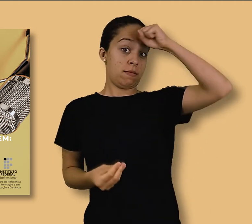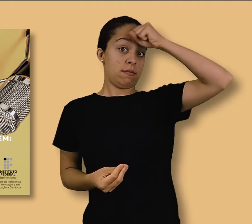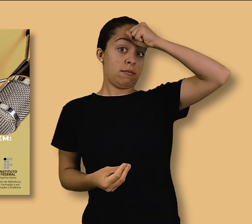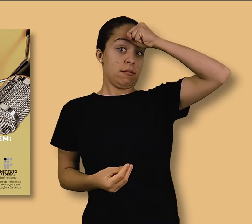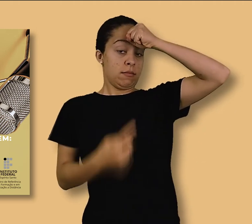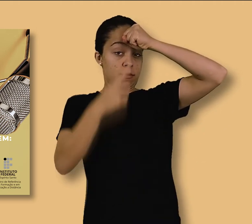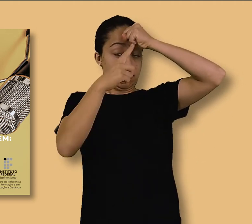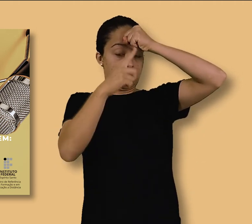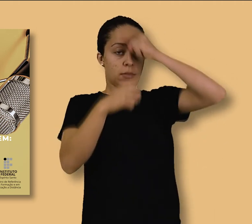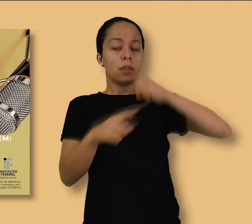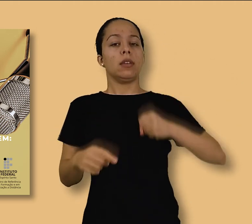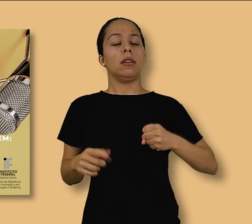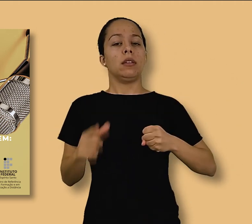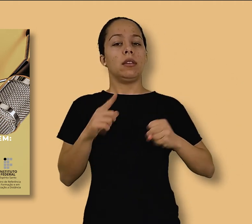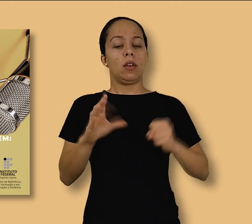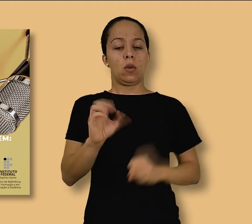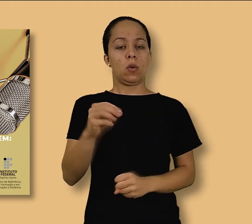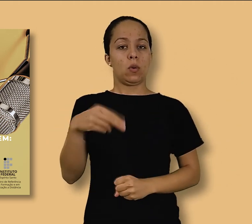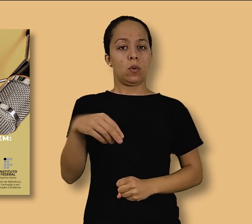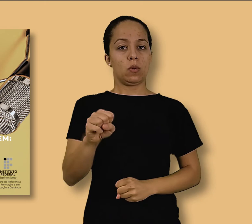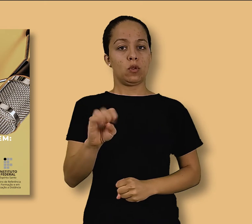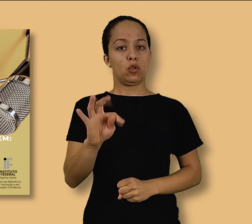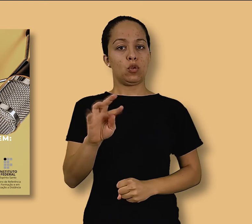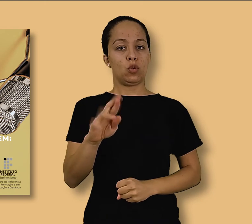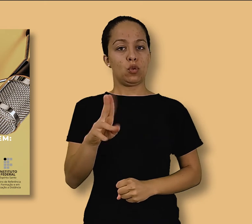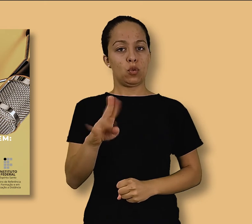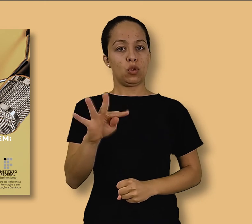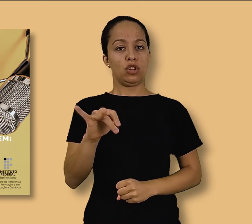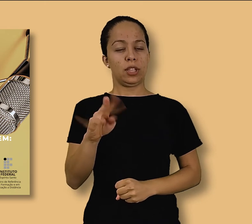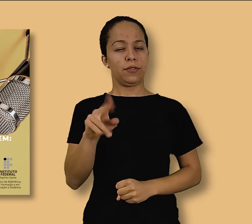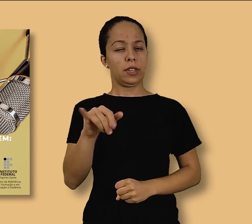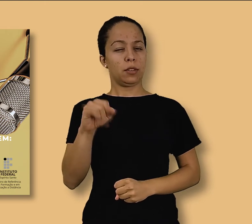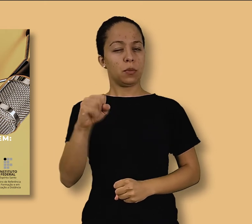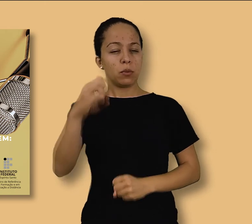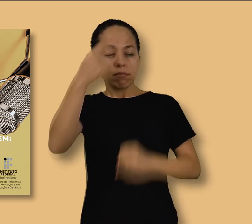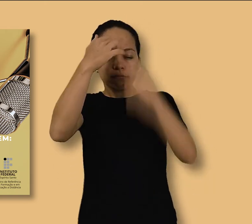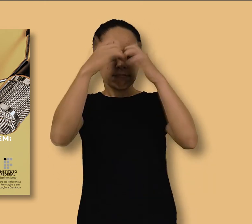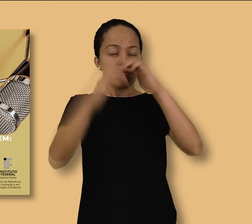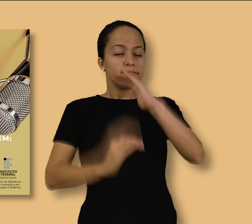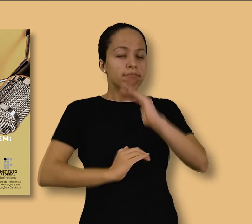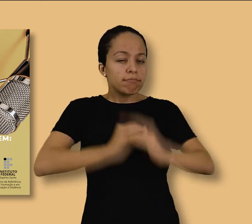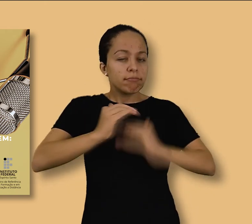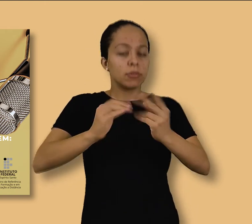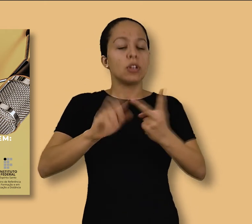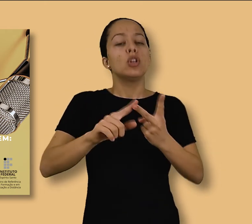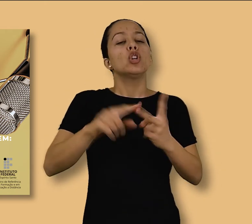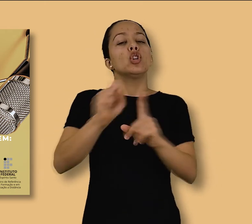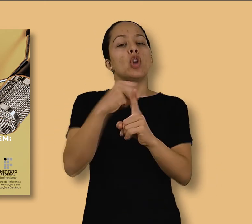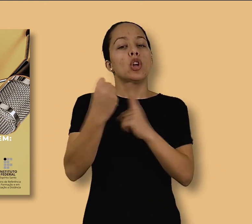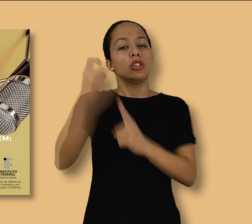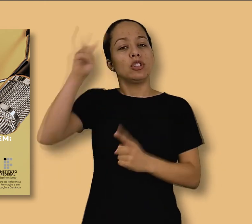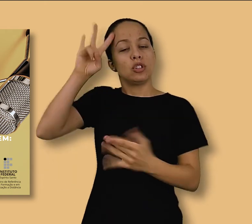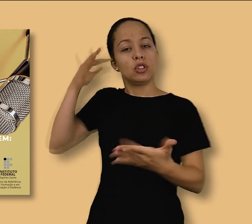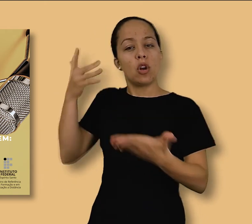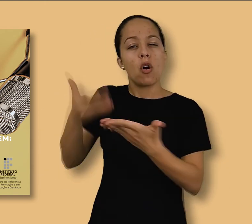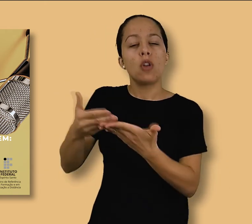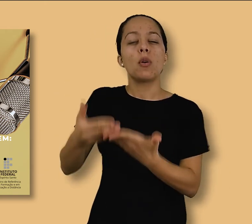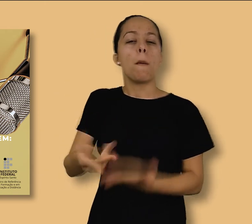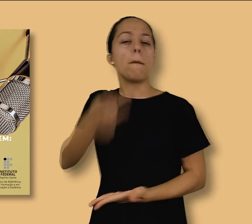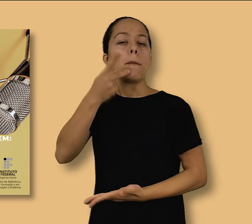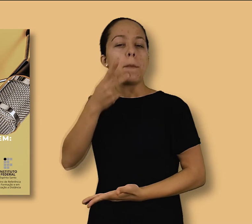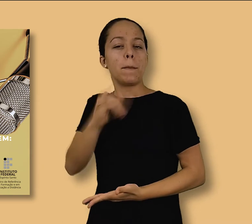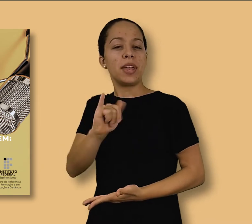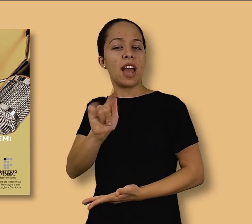questão da aprendizagem que é o construtivismo né podemos citar o construtivismo a teoria sócio-histórica a ética do